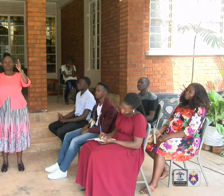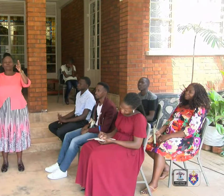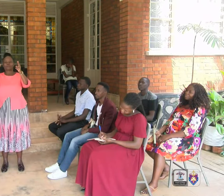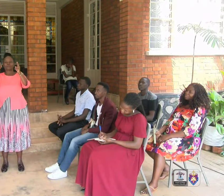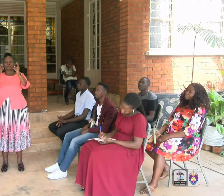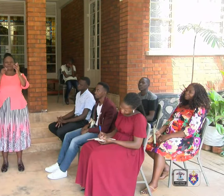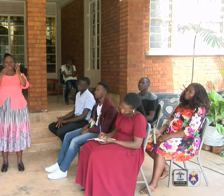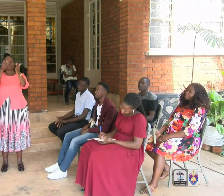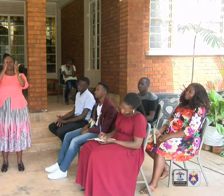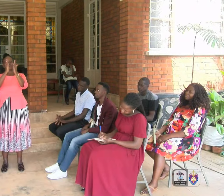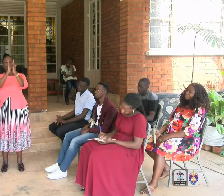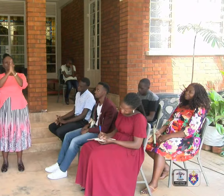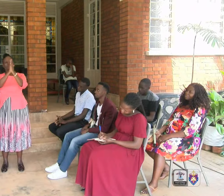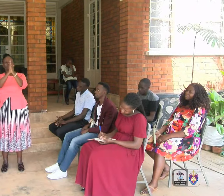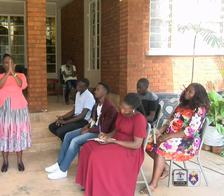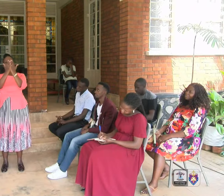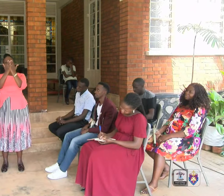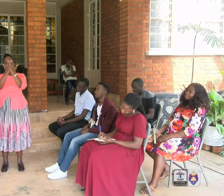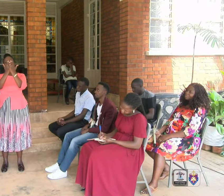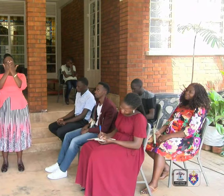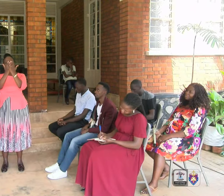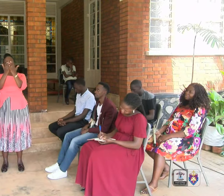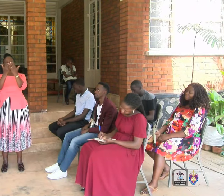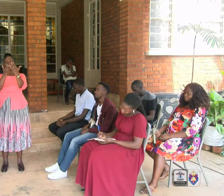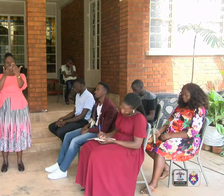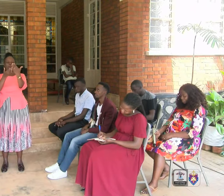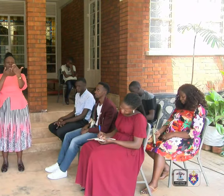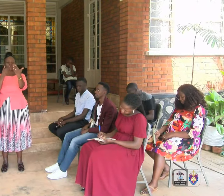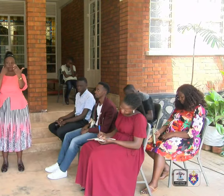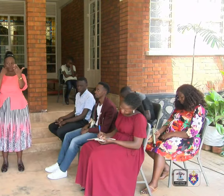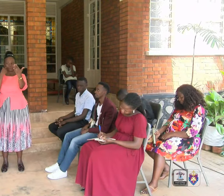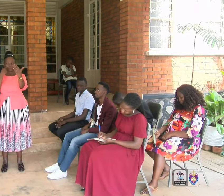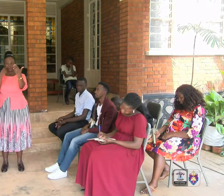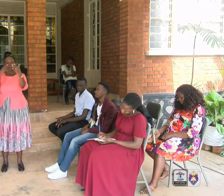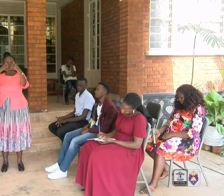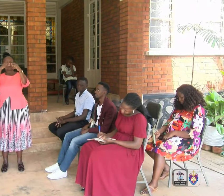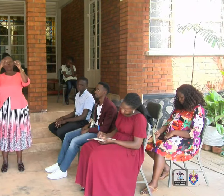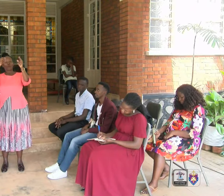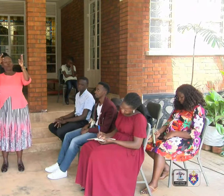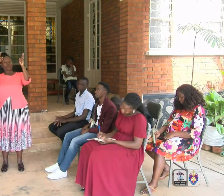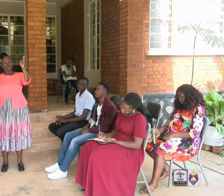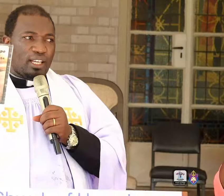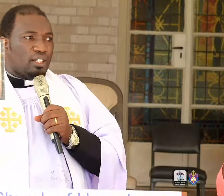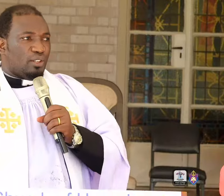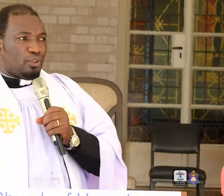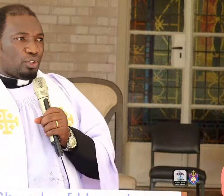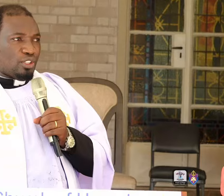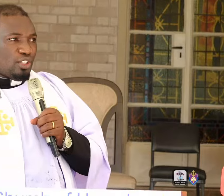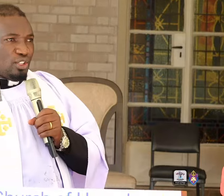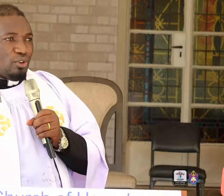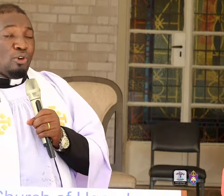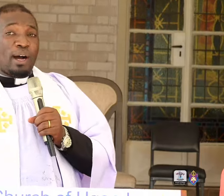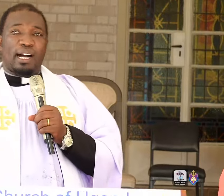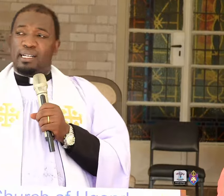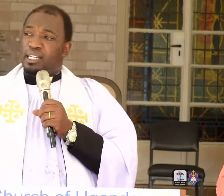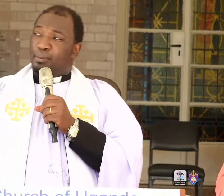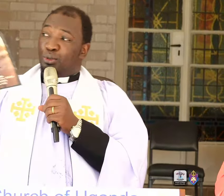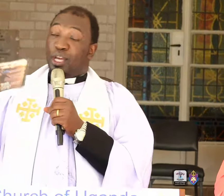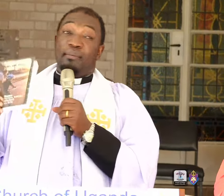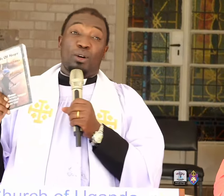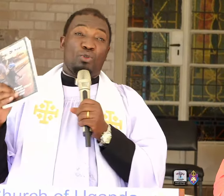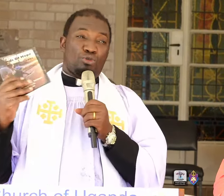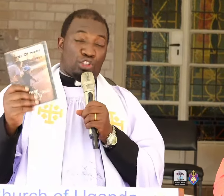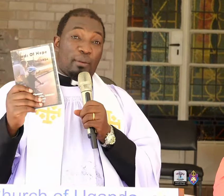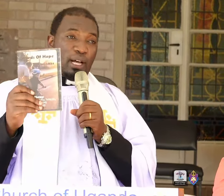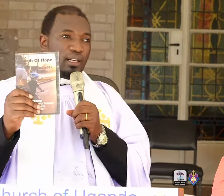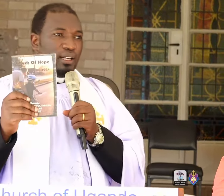fulumya devotions. Njagalo zetegereze bulungi Words of Hope Ministries. Devotions zino oba